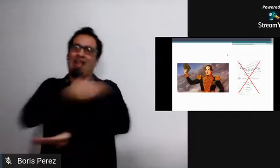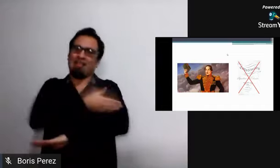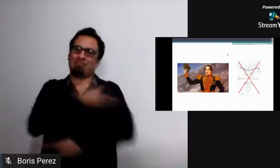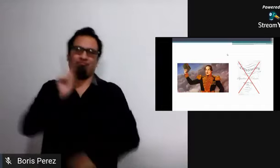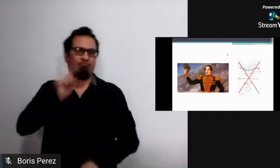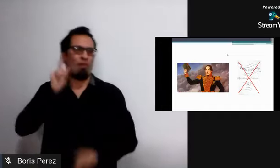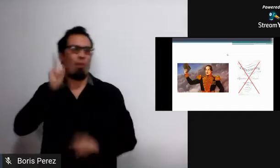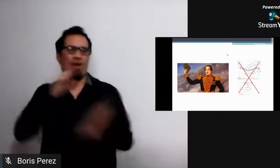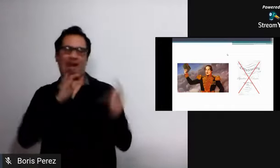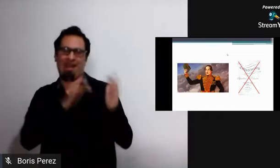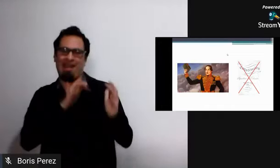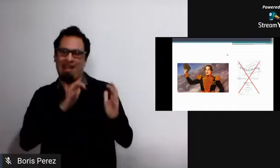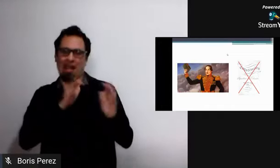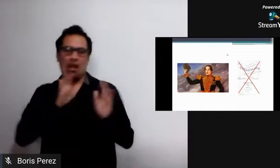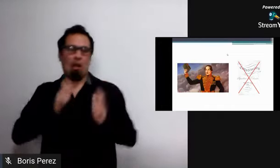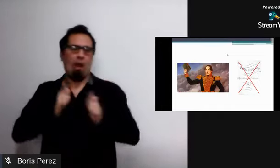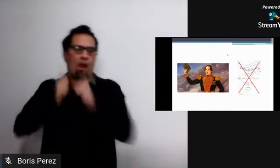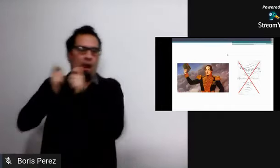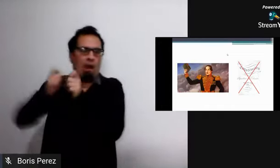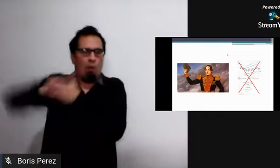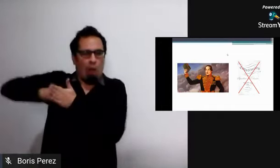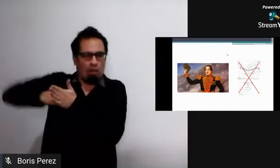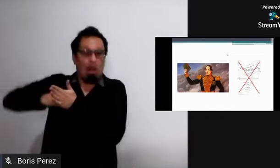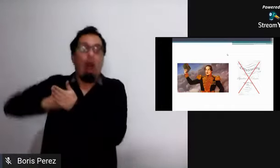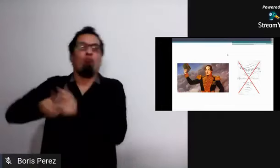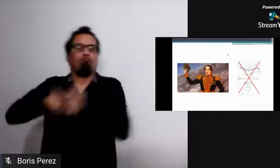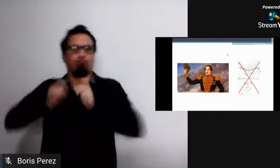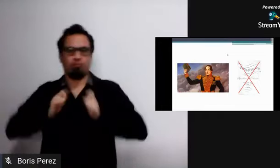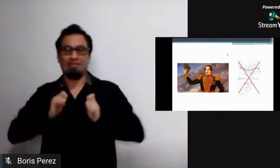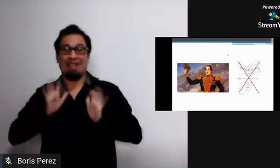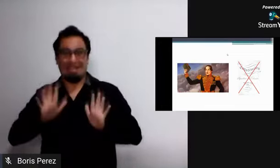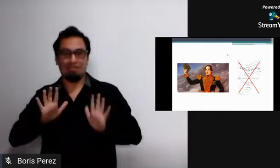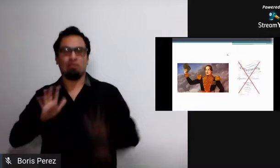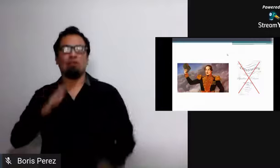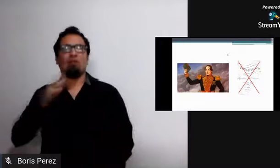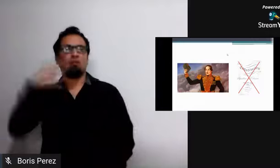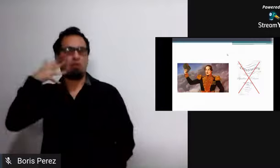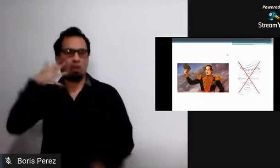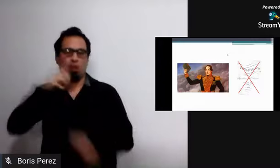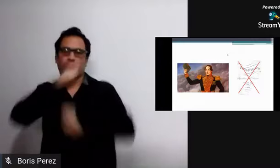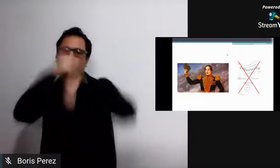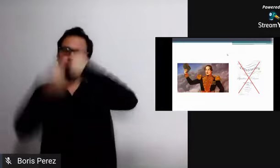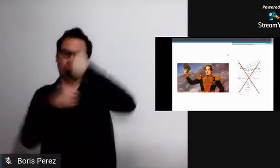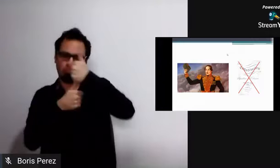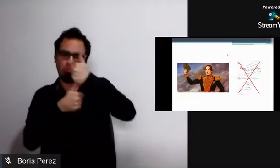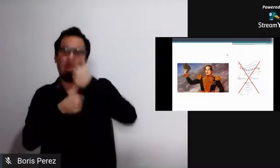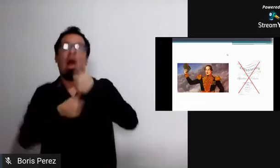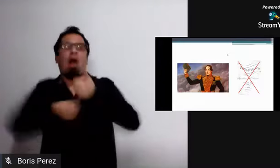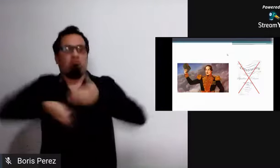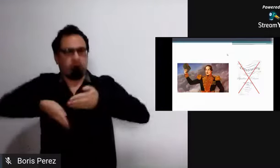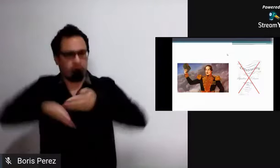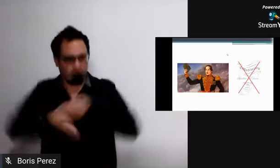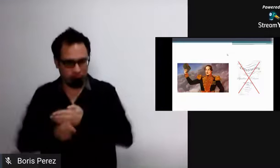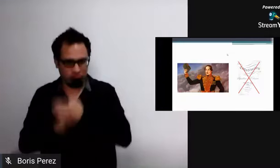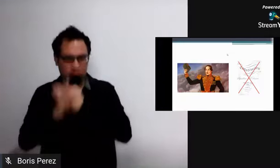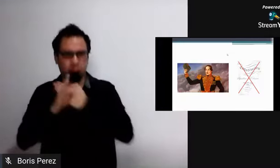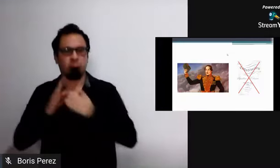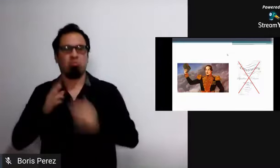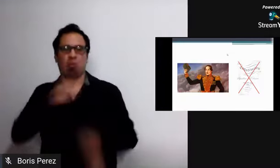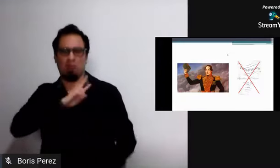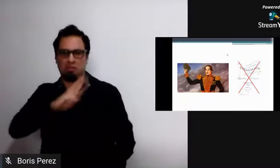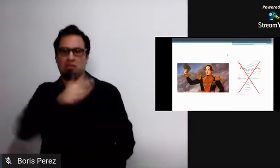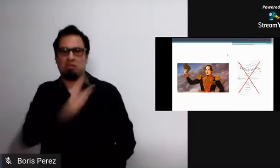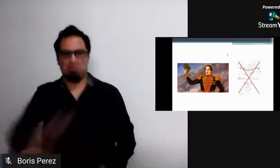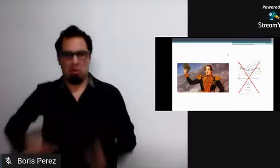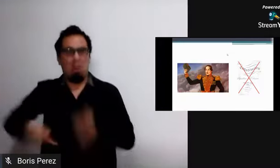Bogotá, Bolívar era presidente en ese momento, asumió la presidencia